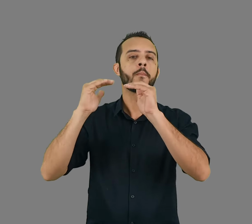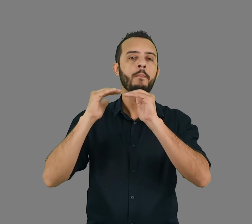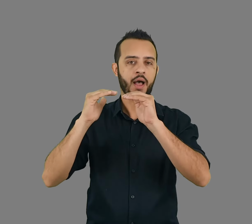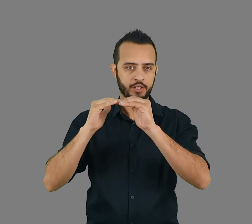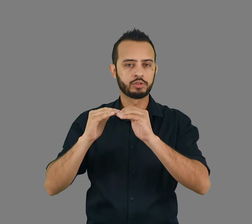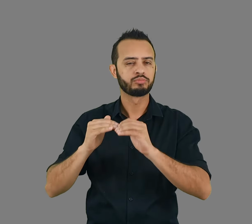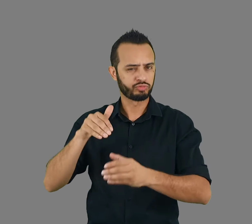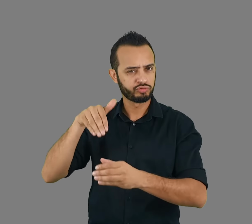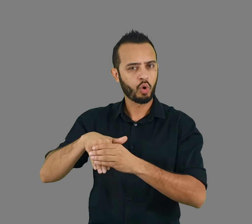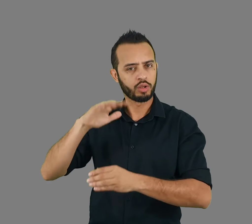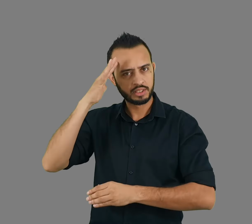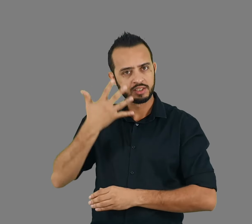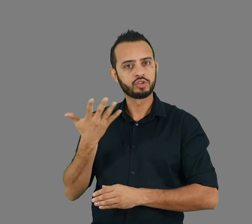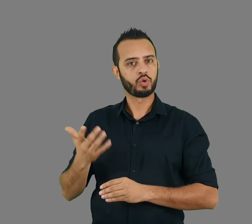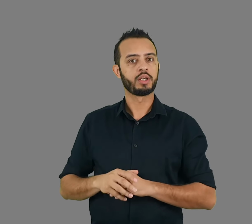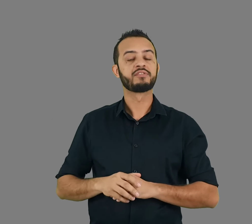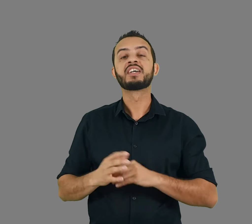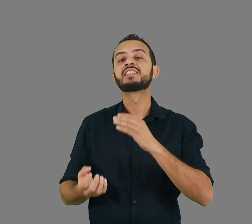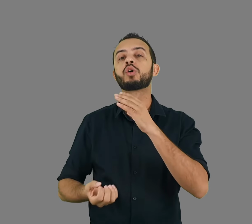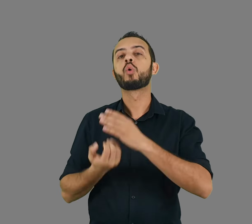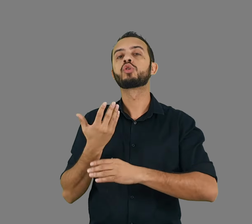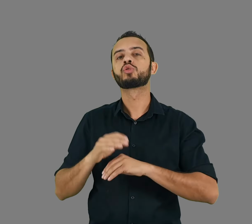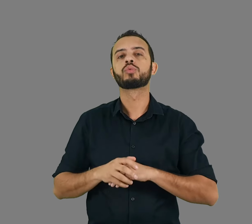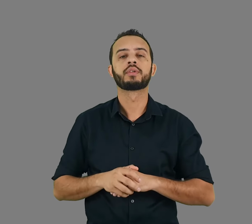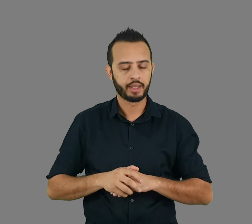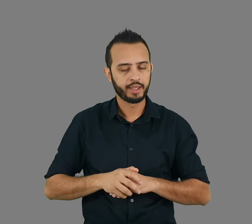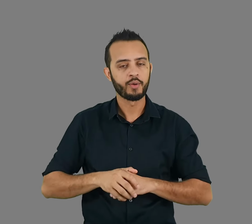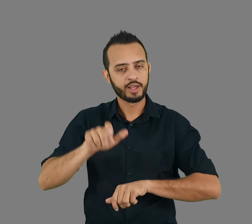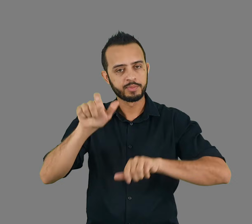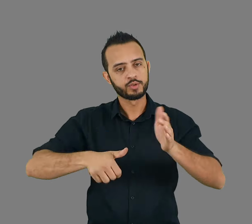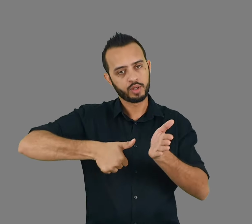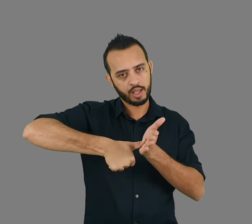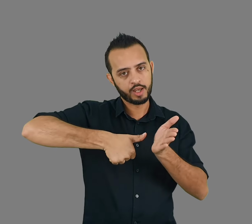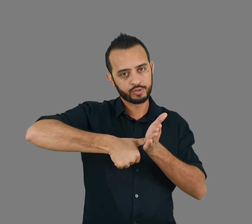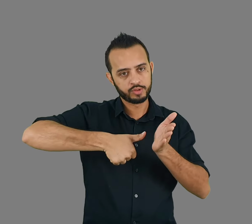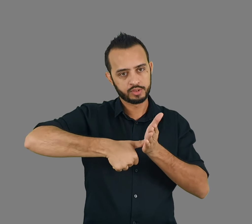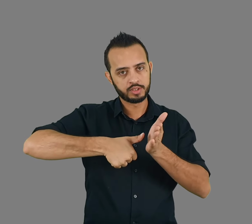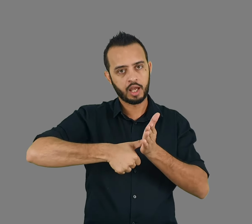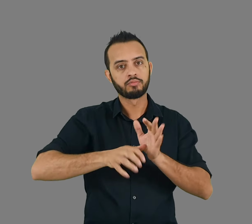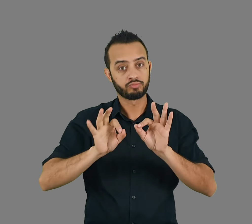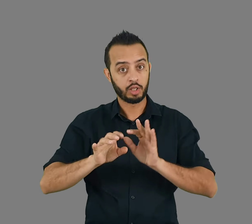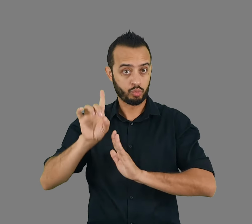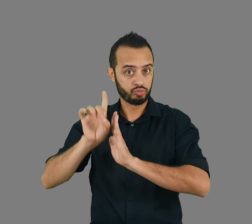Asucamp e será constituída pelos seus associados em pleno gozo de seus direitos.